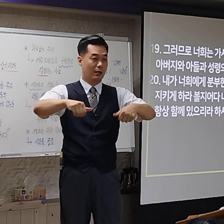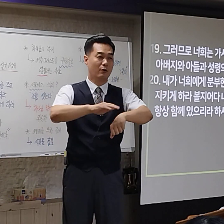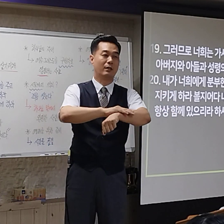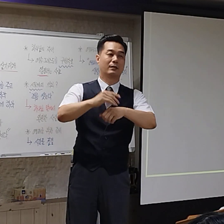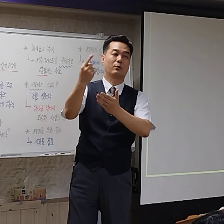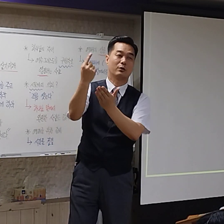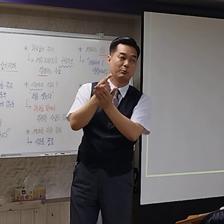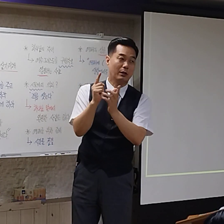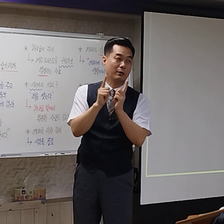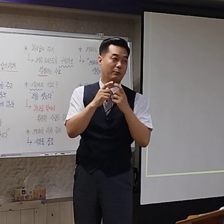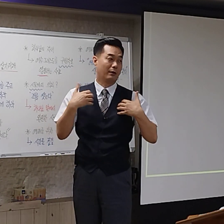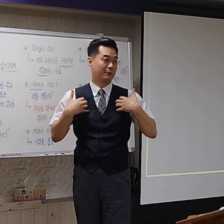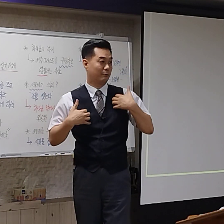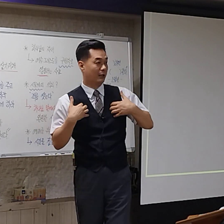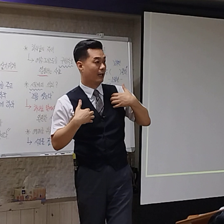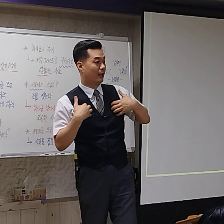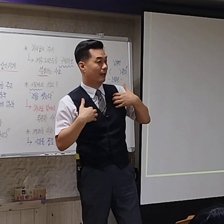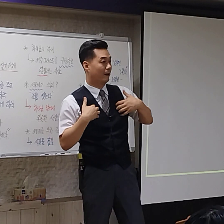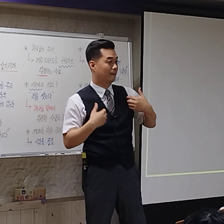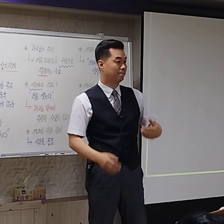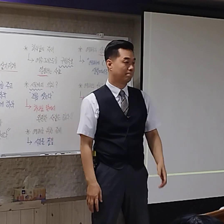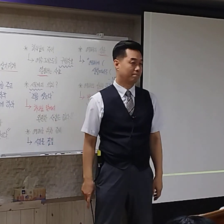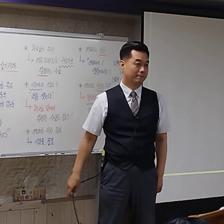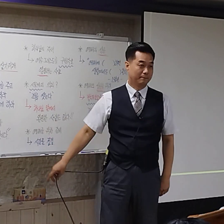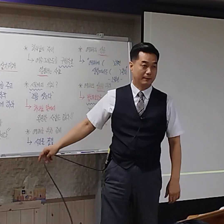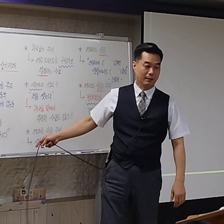인사할까요? 잘 오셨습니다. 만나 반갑습니다.